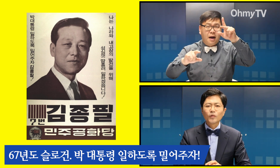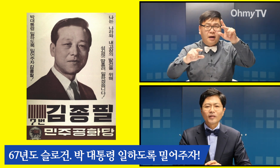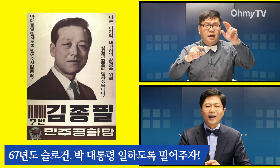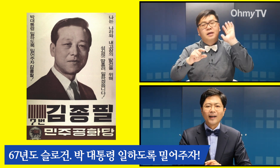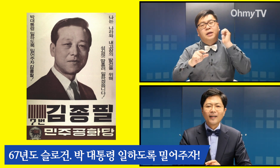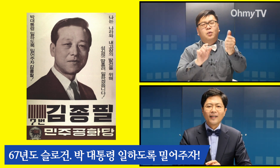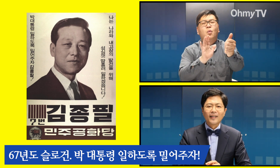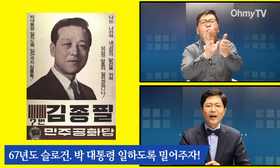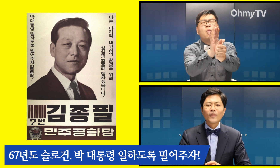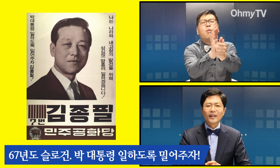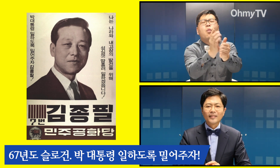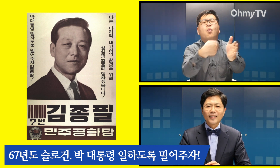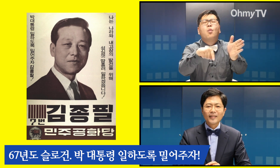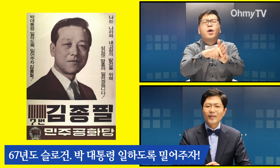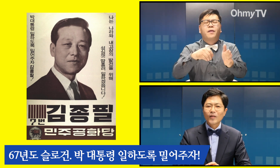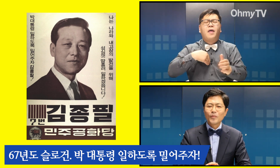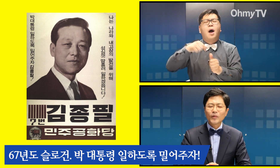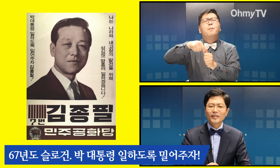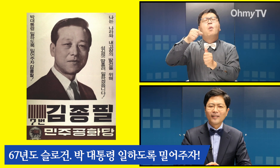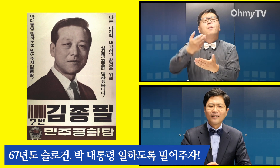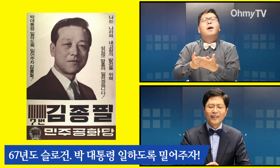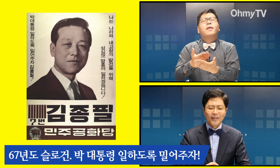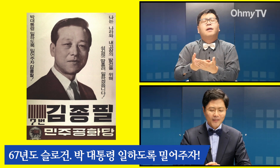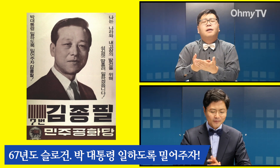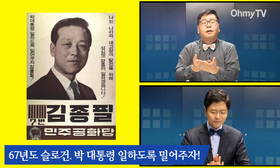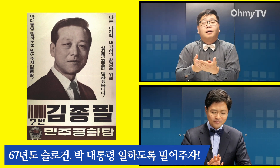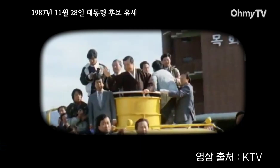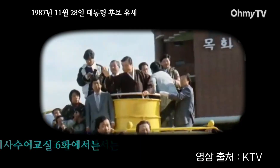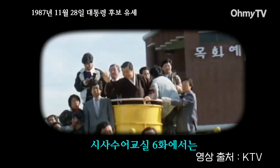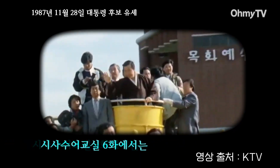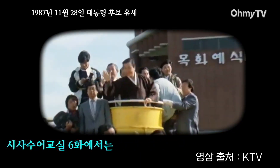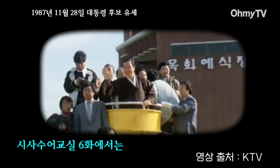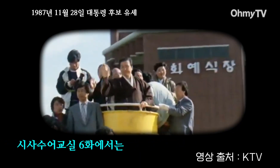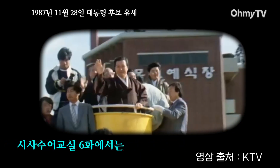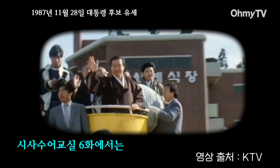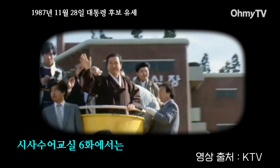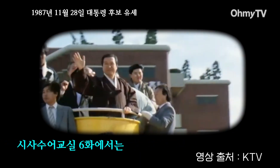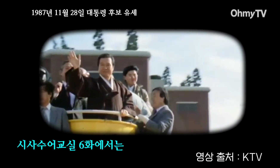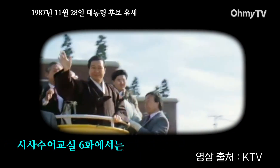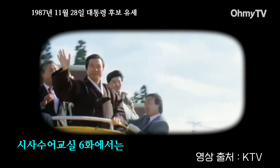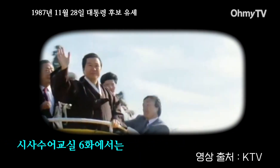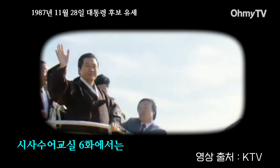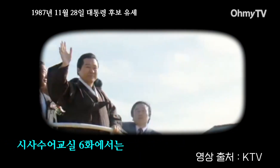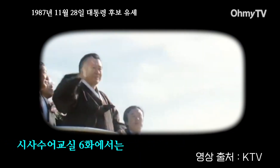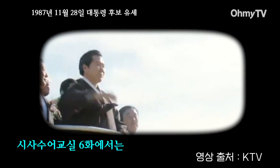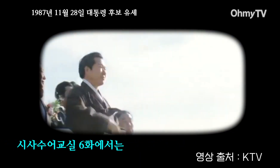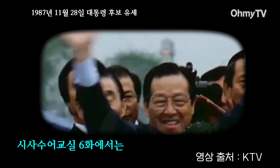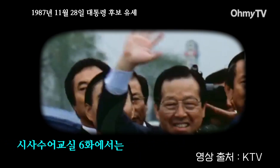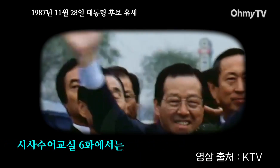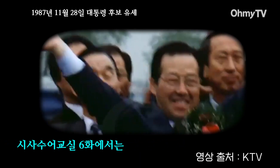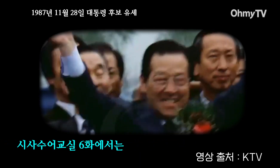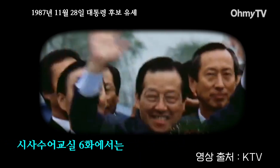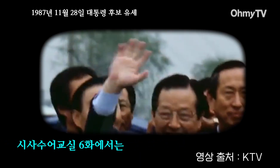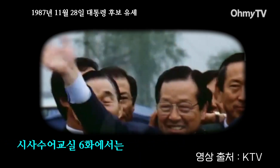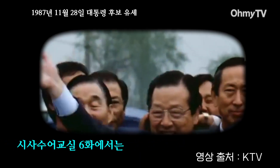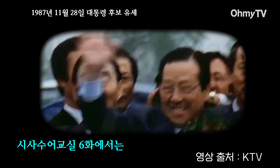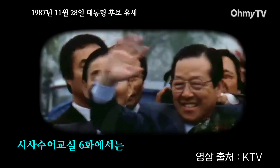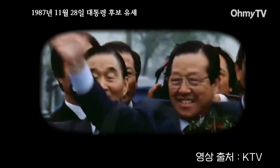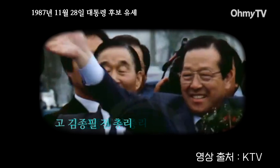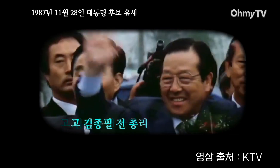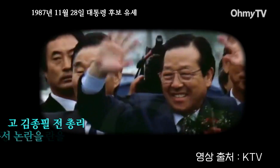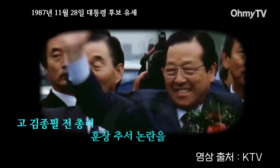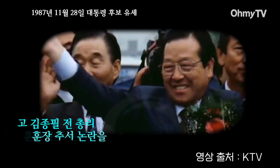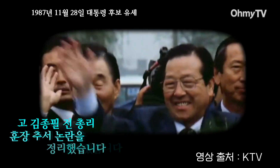일하도록 밀어주자라고 하는 게 선거 포스터예요. 16년 만에 대통령을 직접 뽑게 된 국민들이 크게 호응을